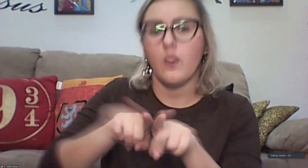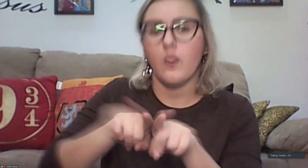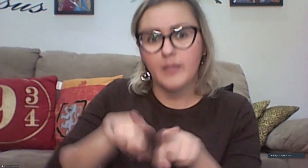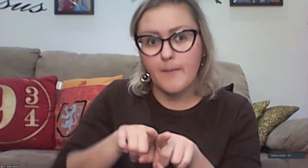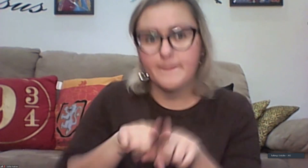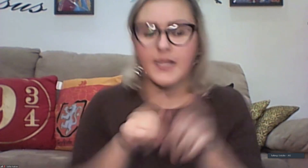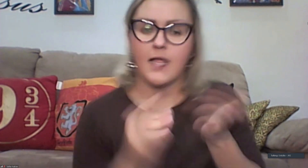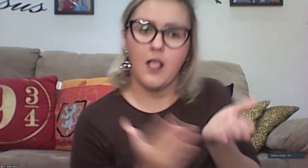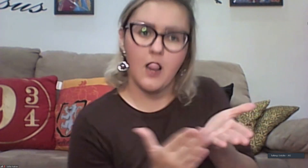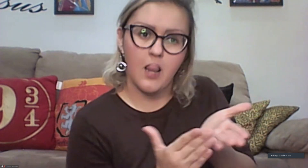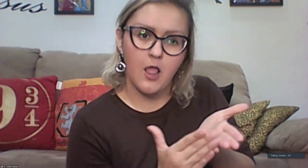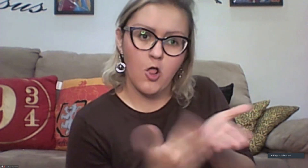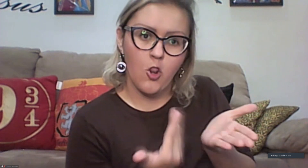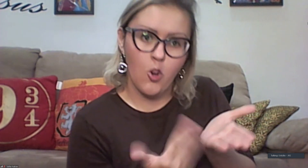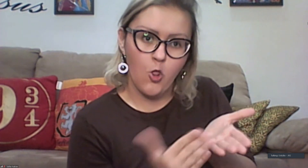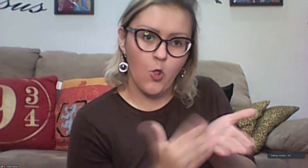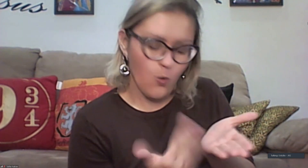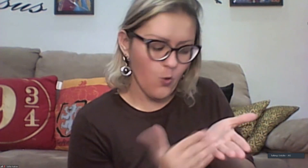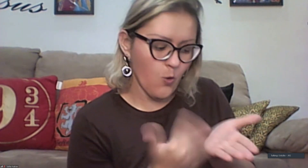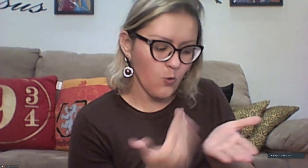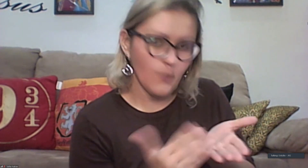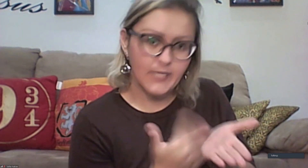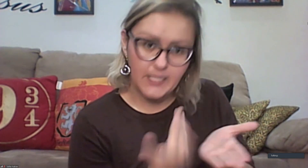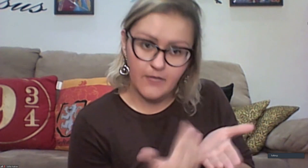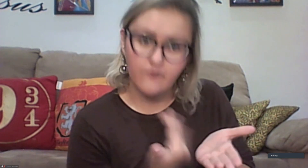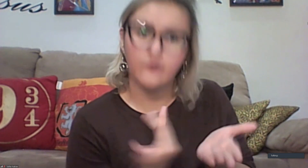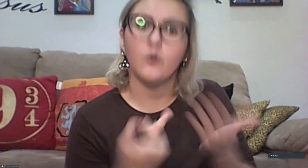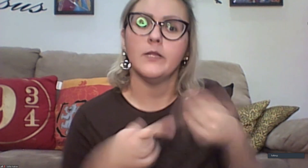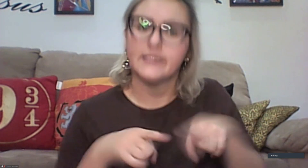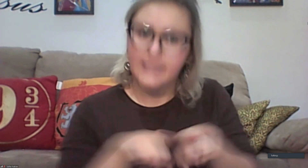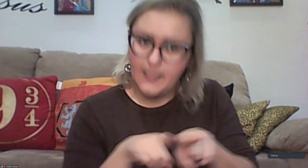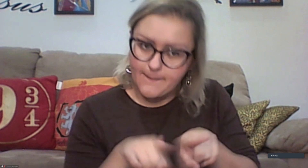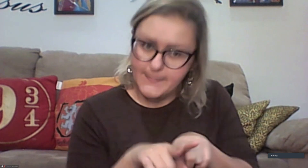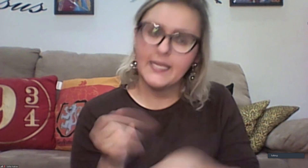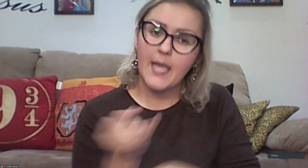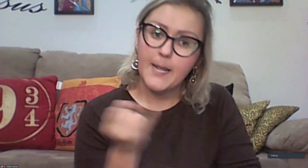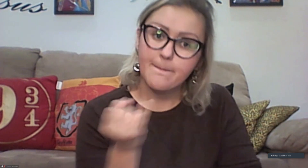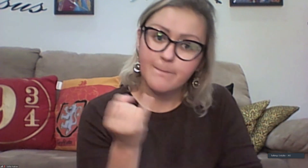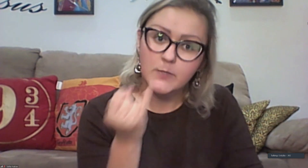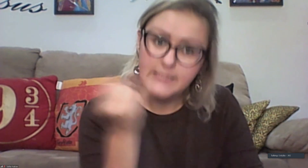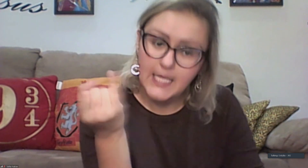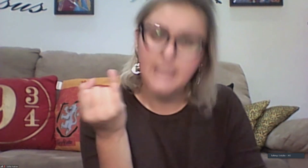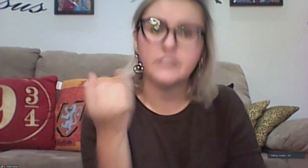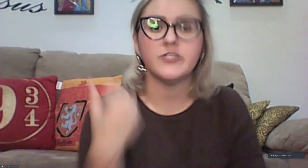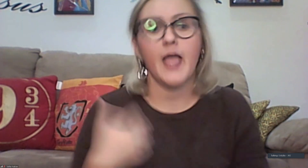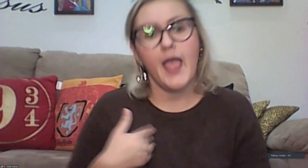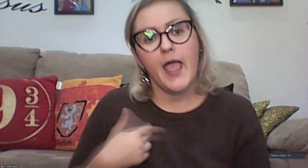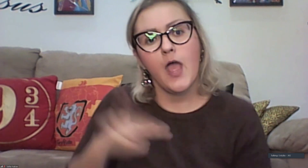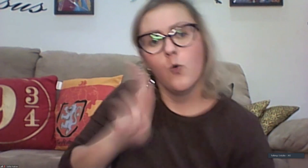impresso, também livros. Eu também utilizava livros porque é importante,